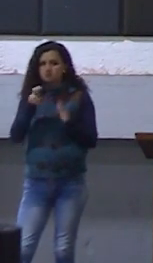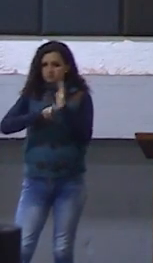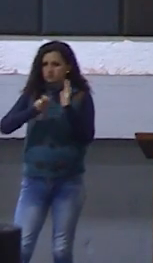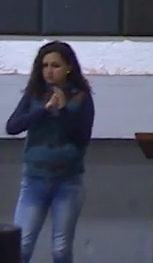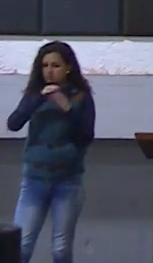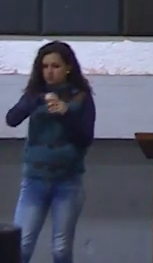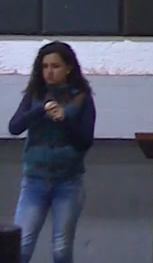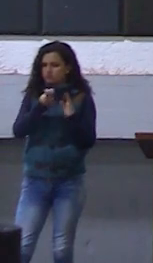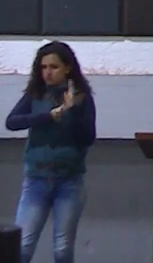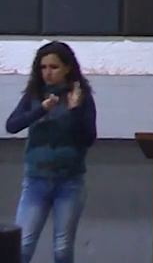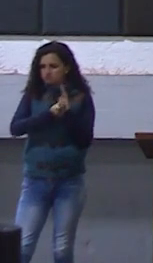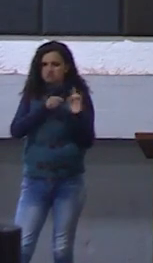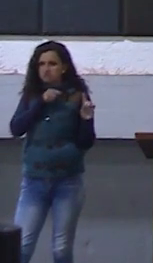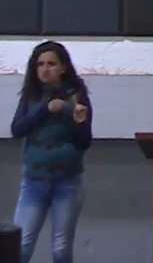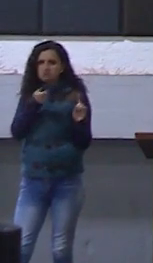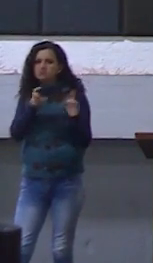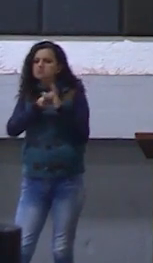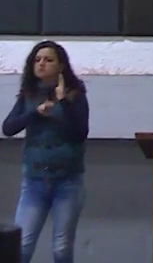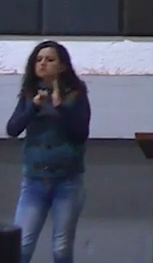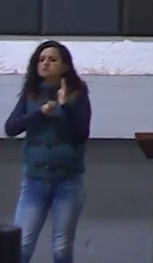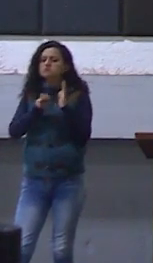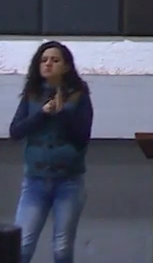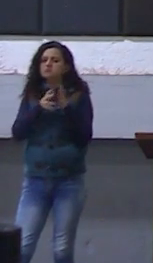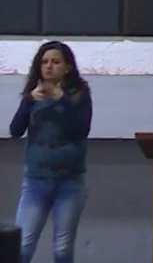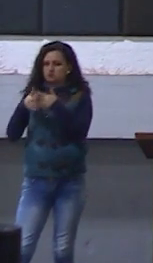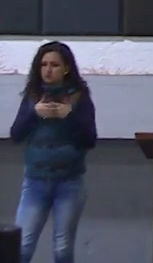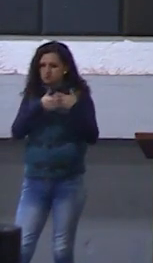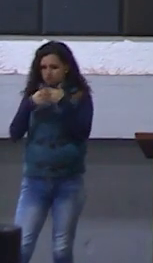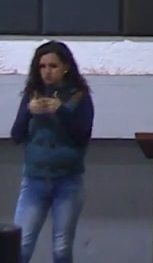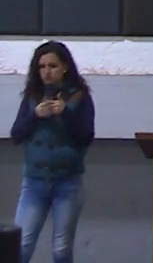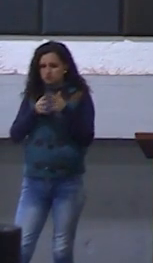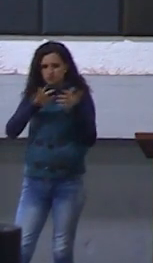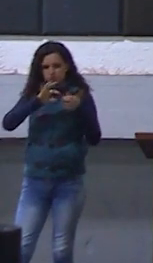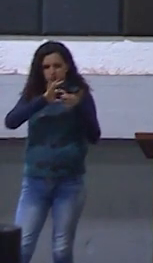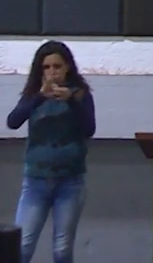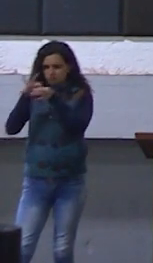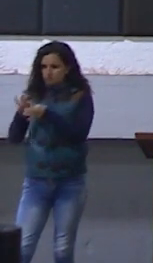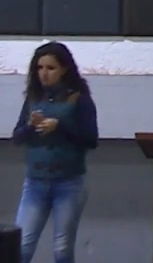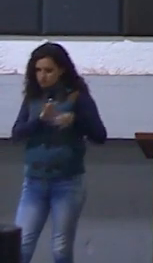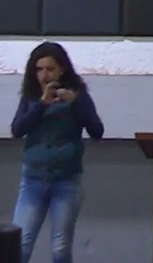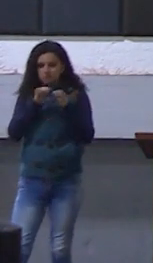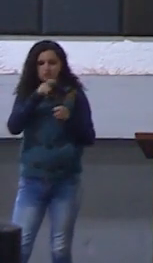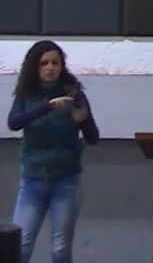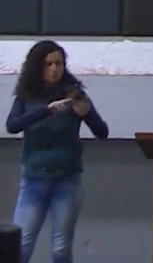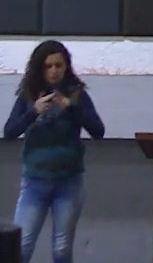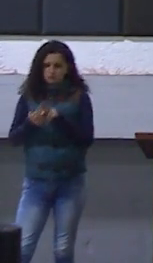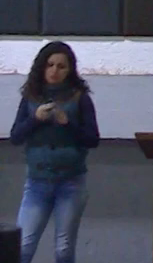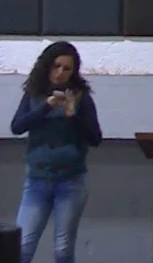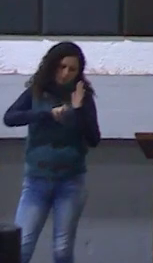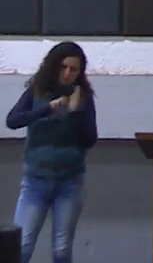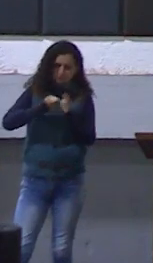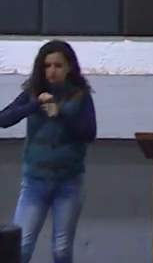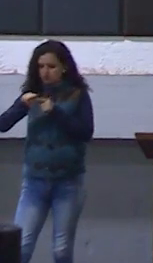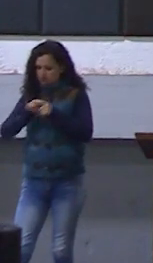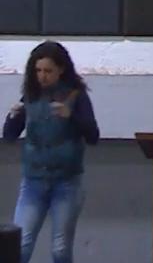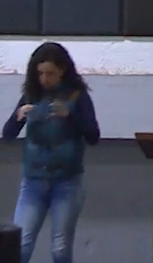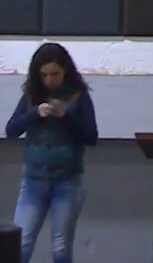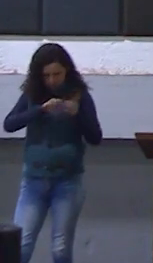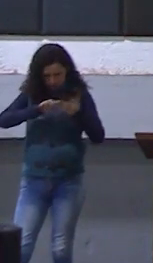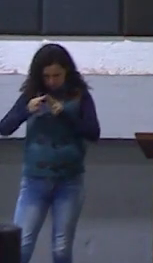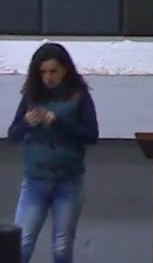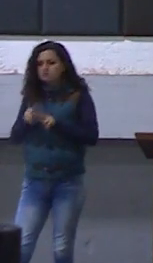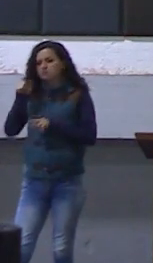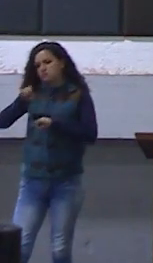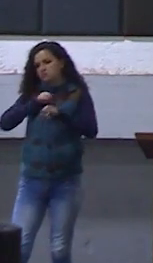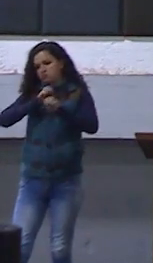teoría sobre la teoría de sistemas esa relación de teoría y práctica también tuvimos que aclarar